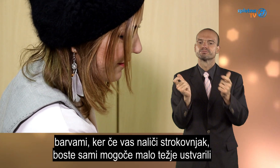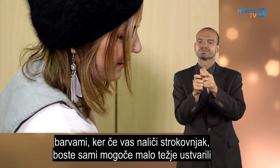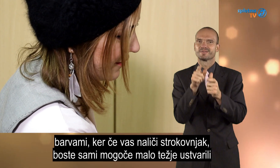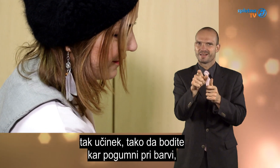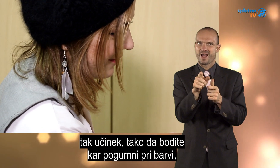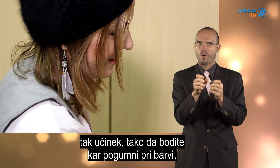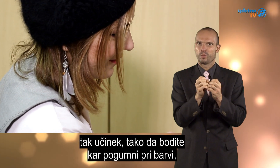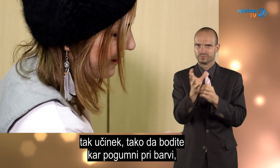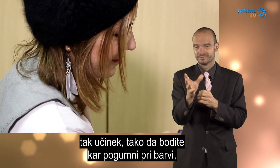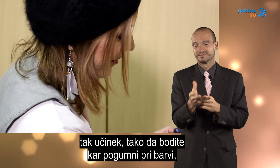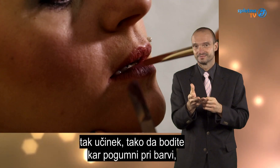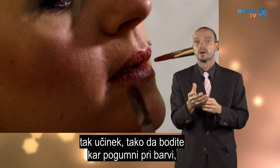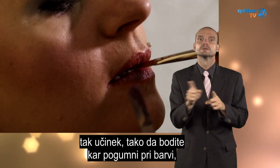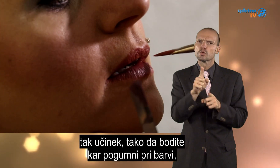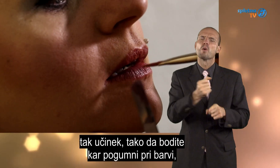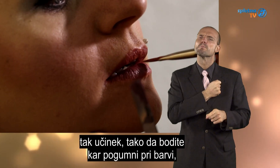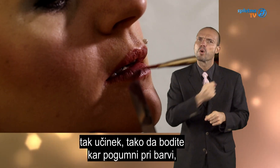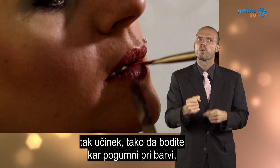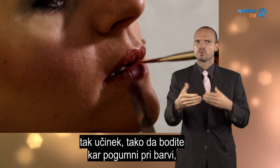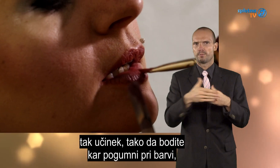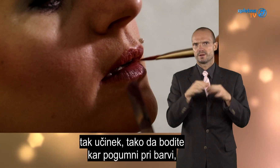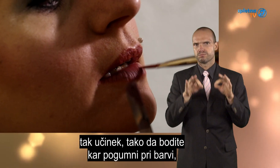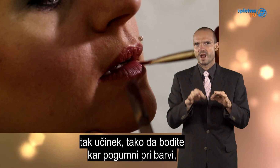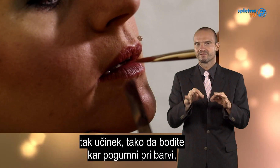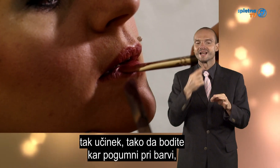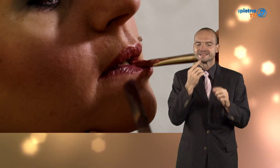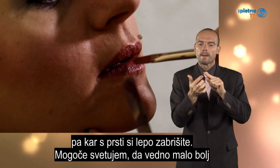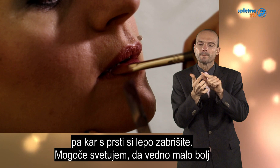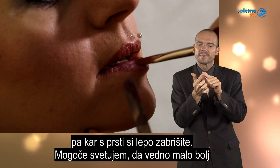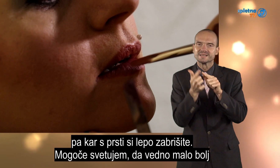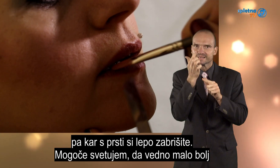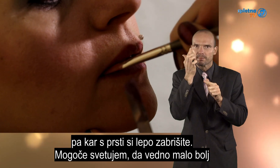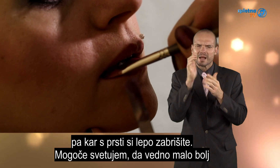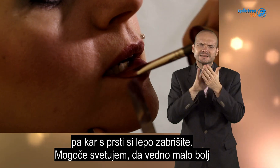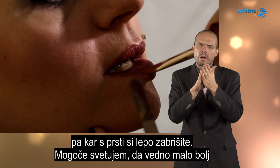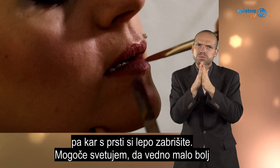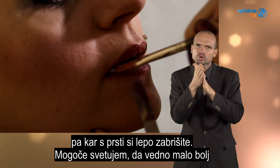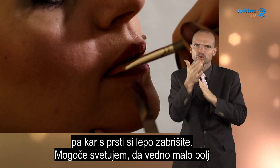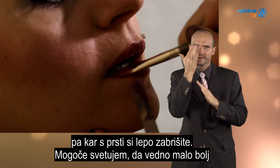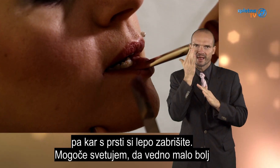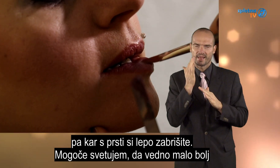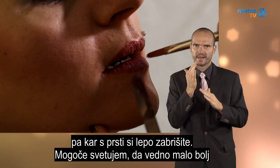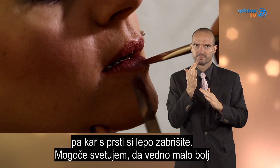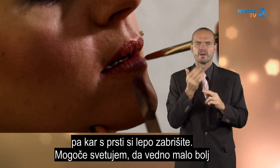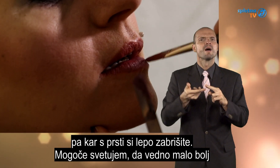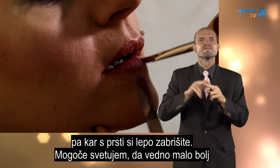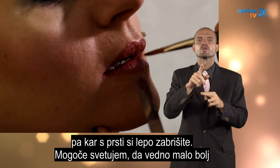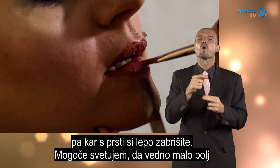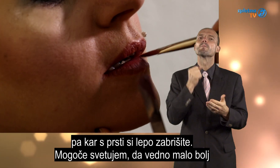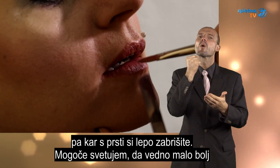ta efekt, tako da bodite kar pogumni pri barvi, pa kar s prsti, pa lepo si zabrišite. Mečkan vedno